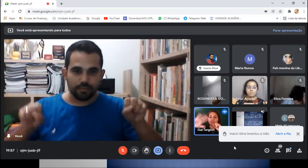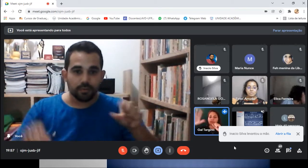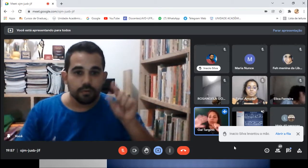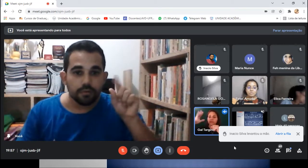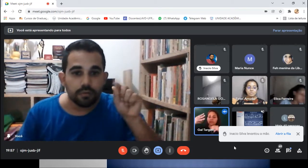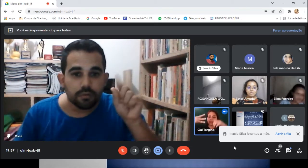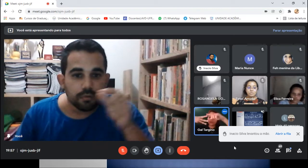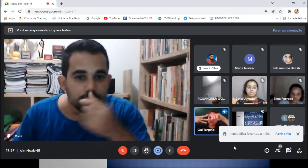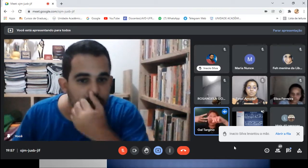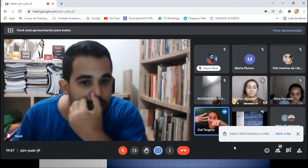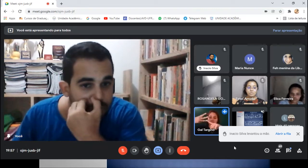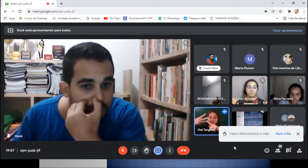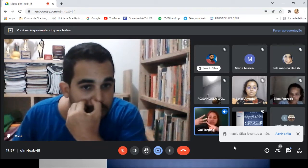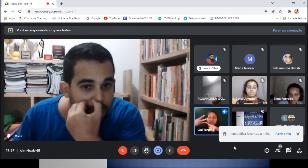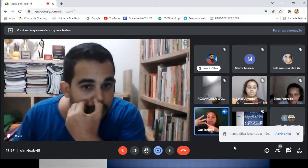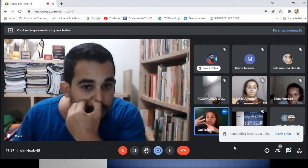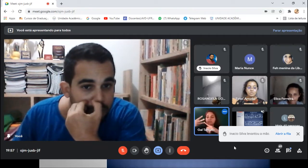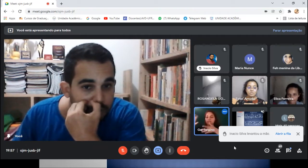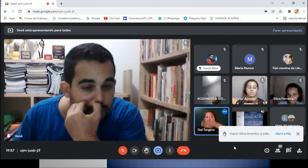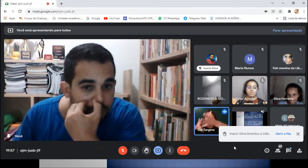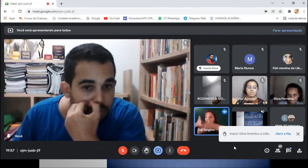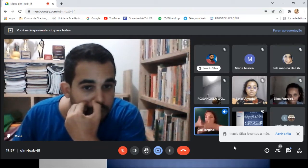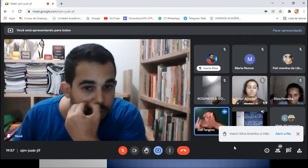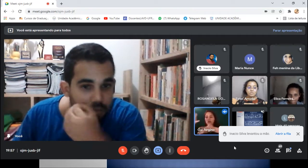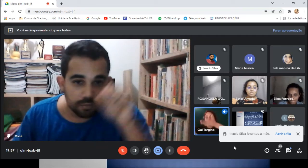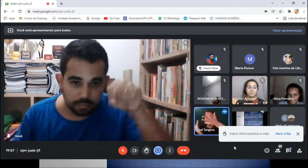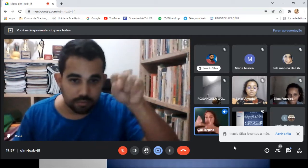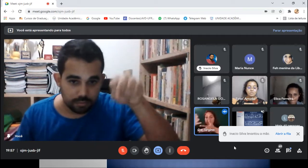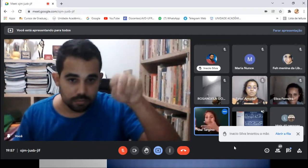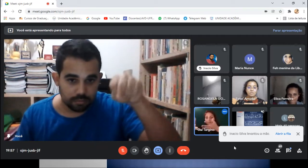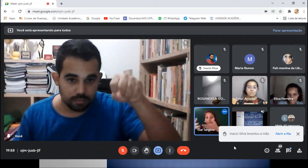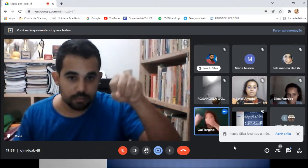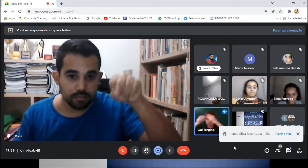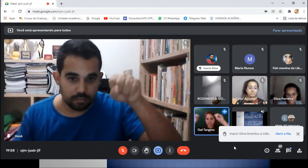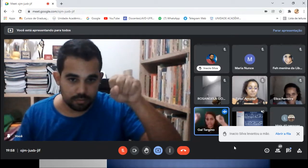Professor, os 3 da área de sinais. Os